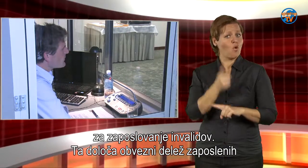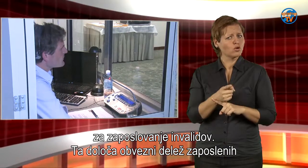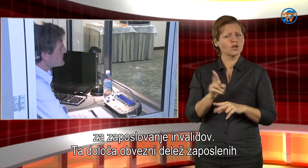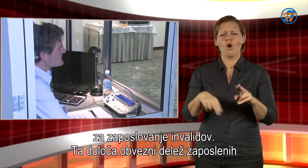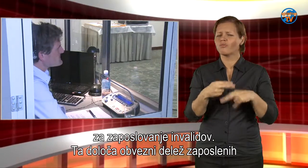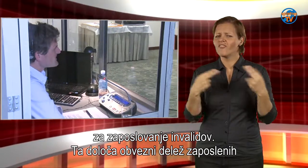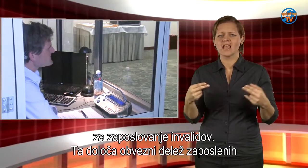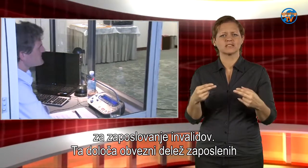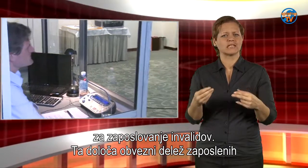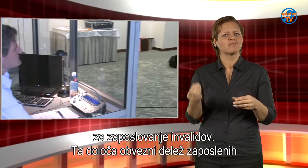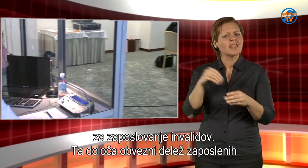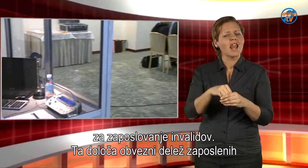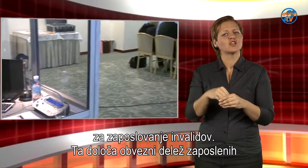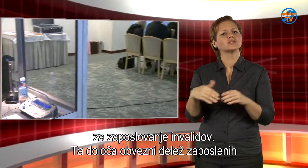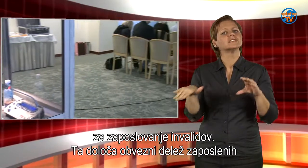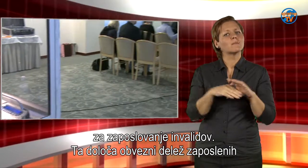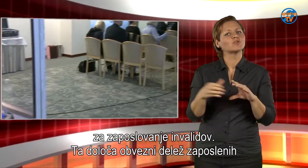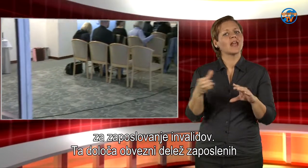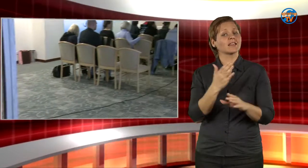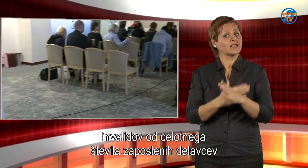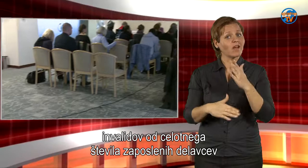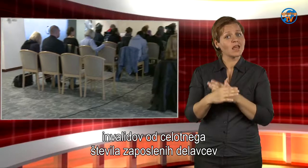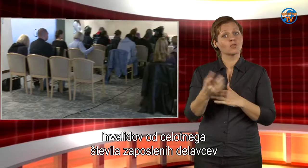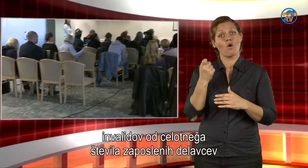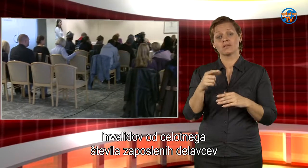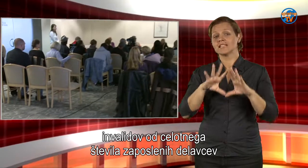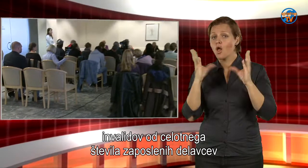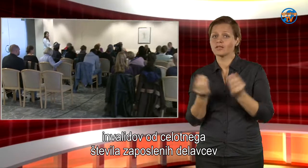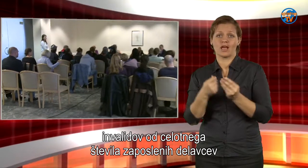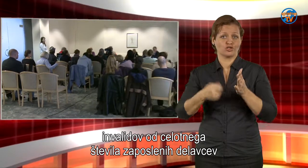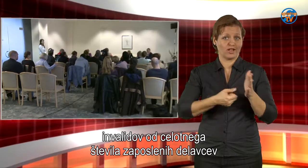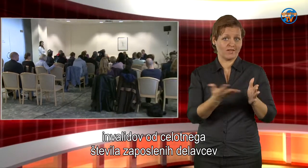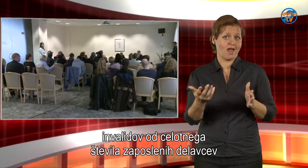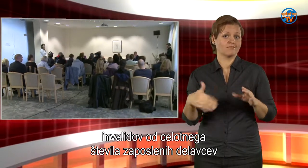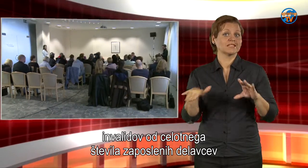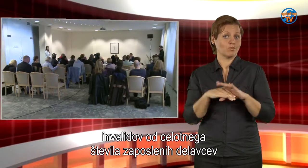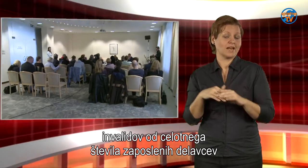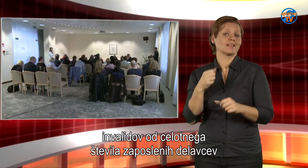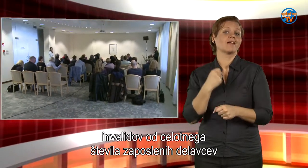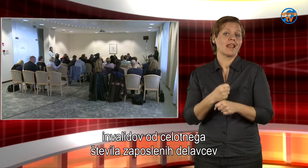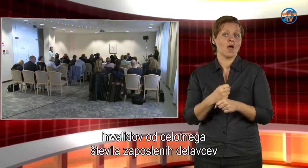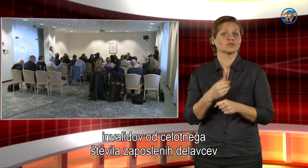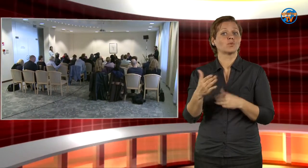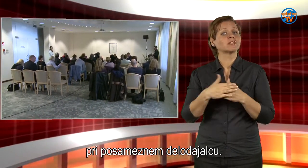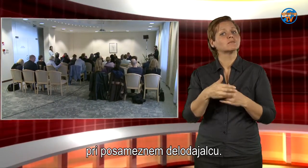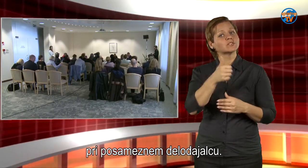določa obvezni delež zaposlenih invalidov od celotnega števila zaposlenih delavcev pri posameznem